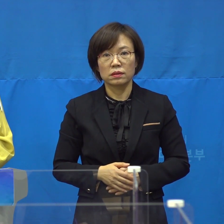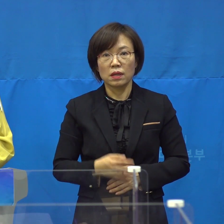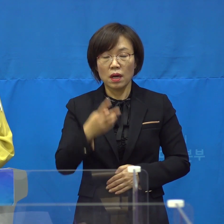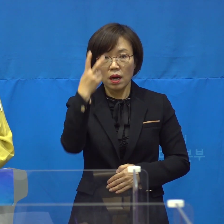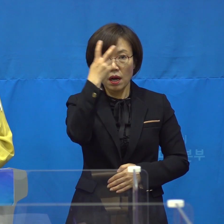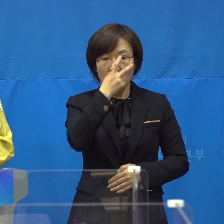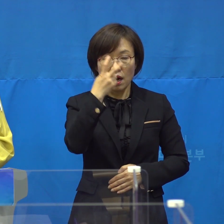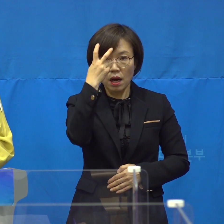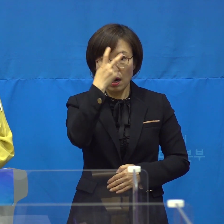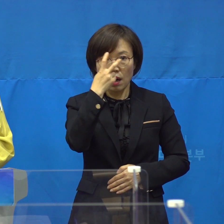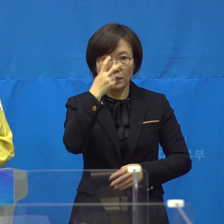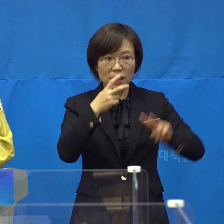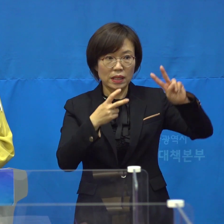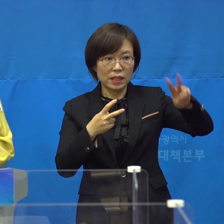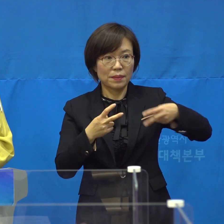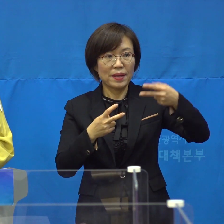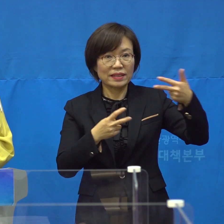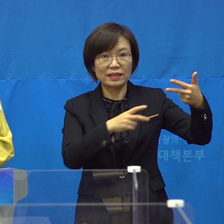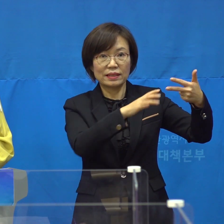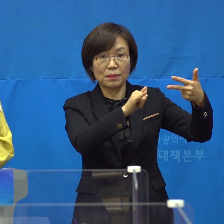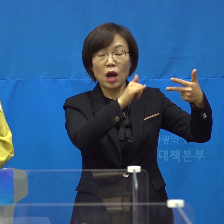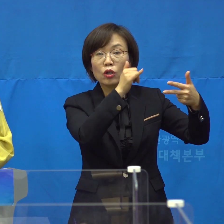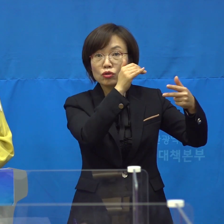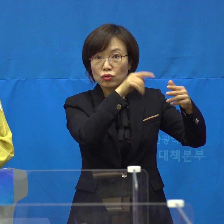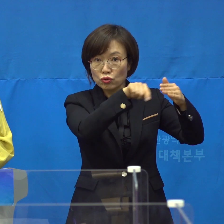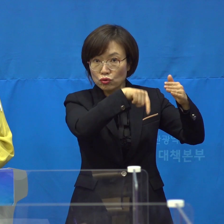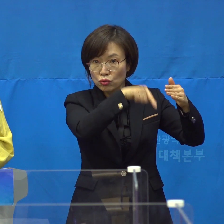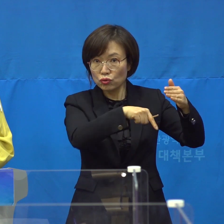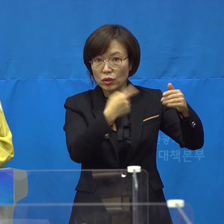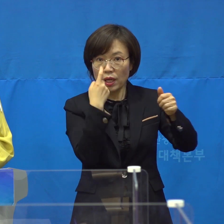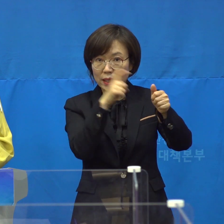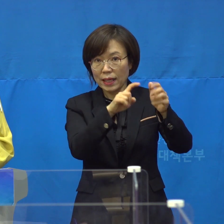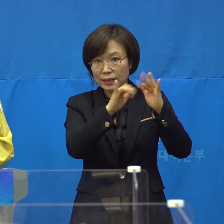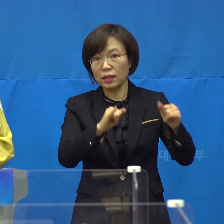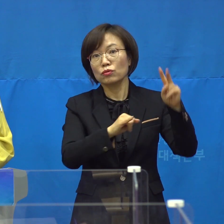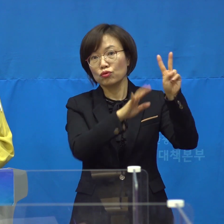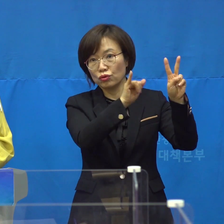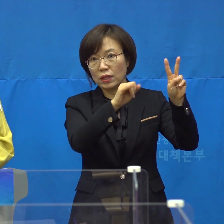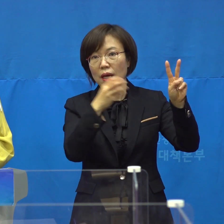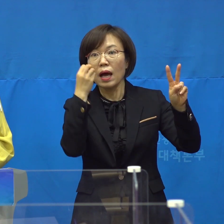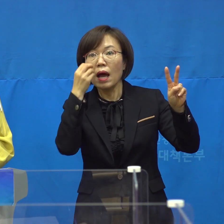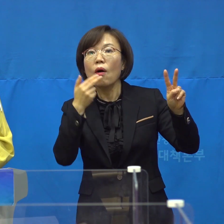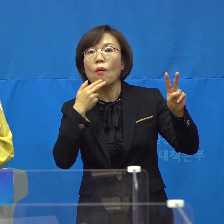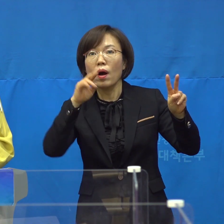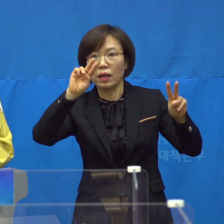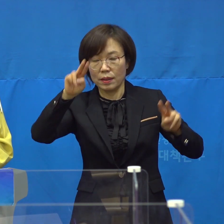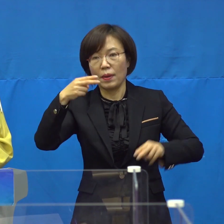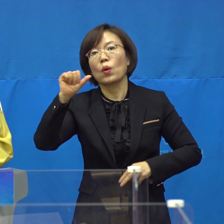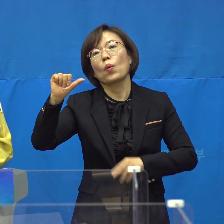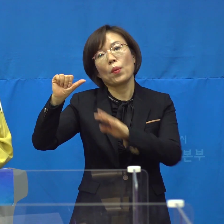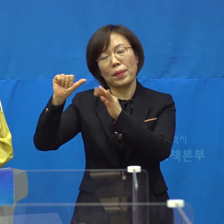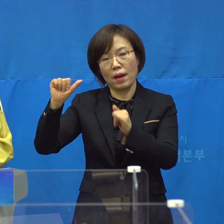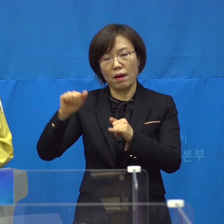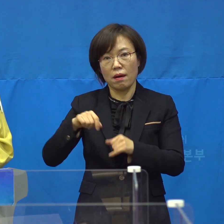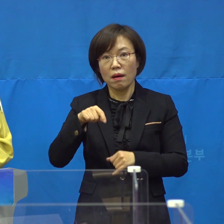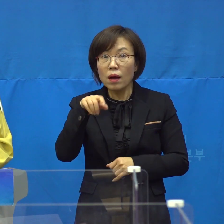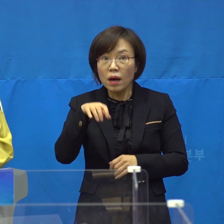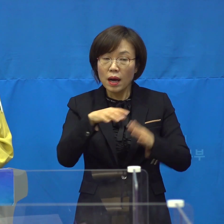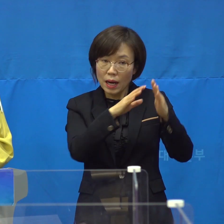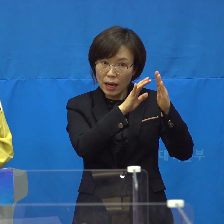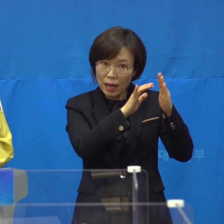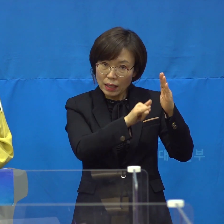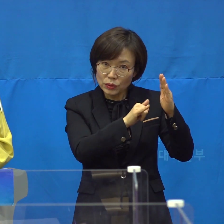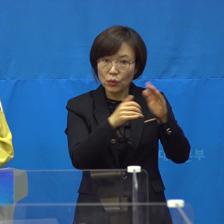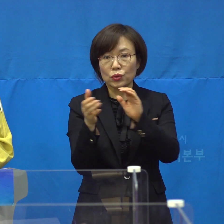검사 대상 207명 중에 양성 2명, 음성 205명입니다. 여기는